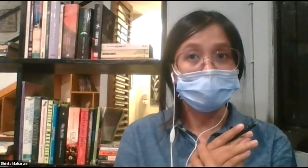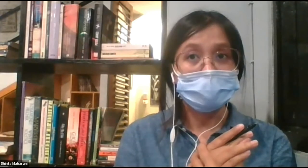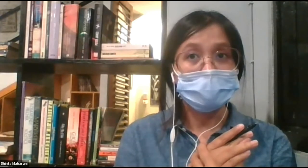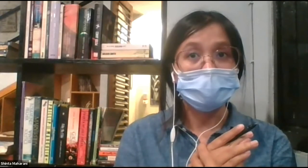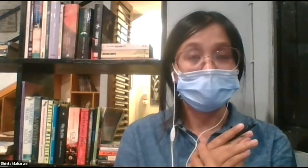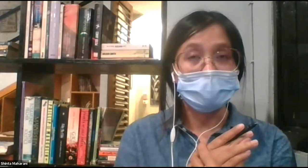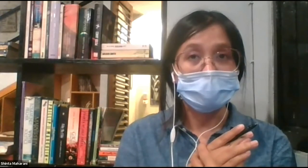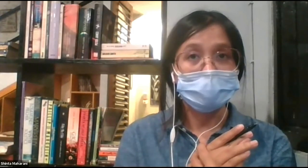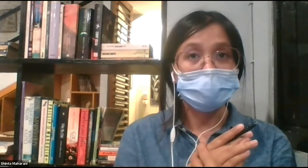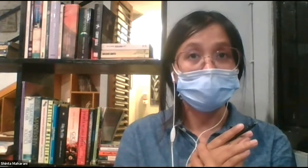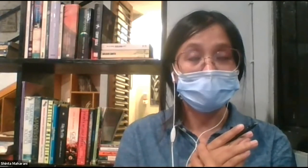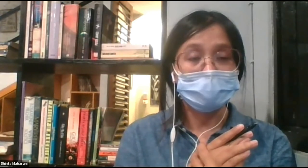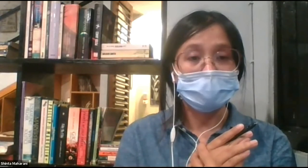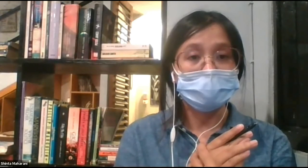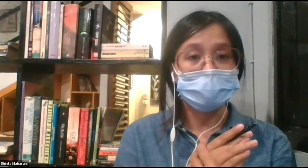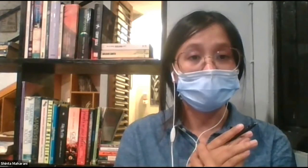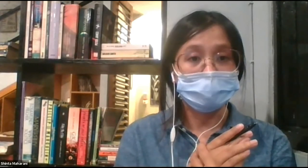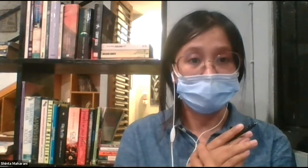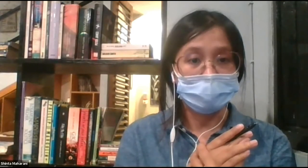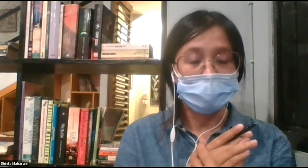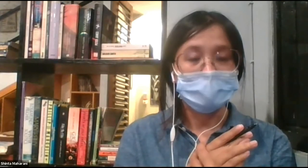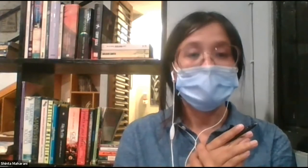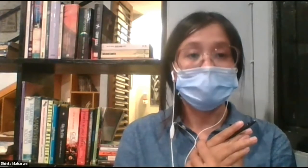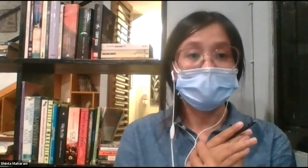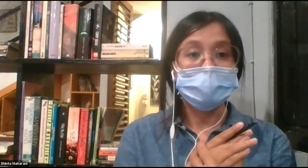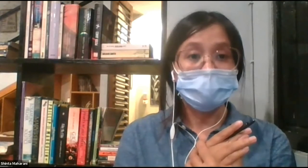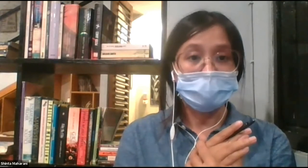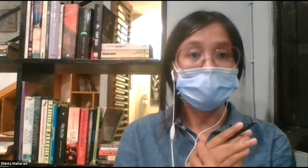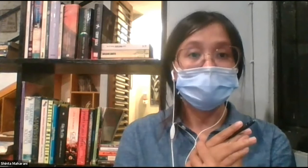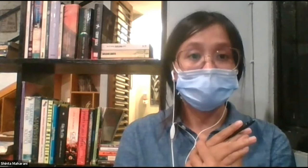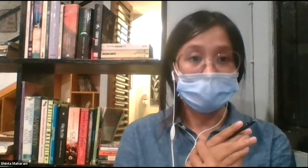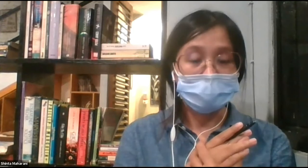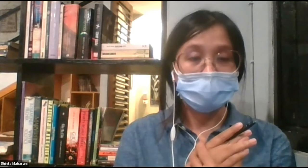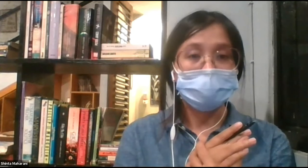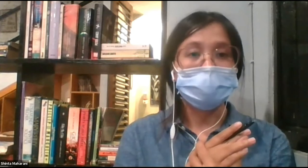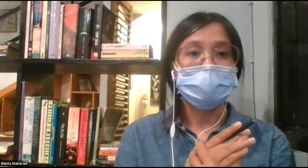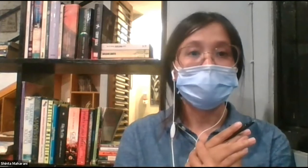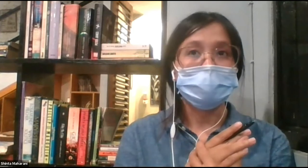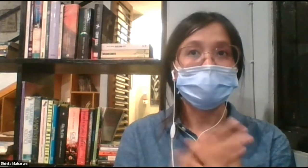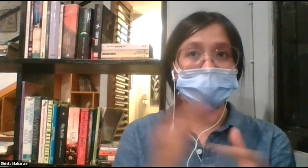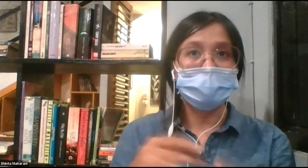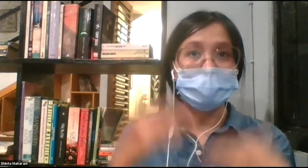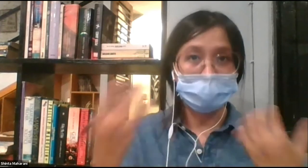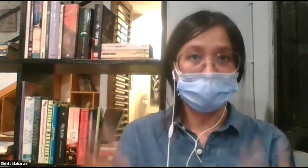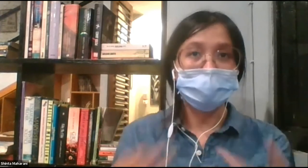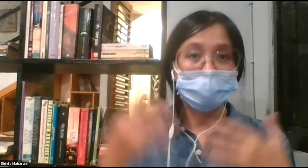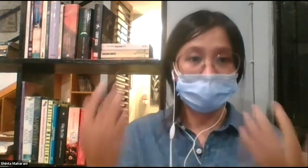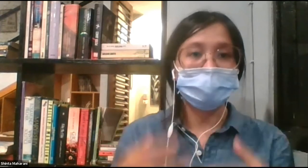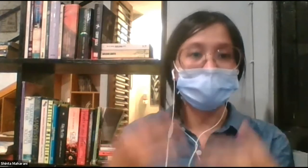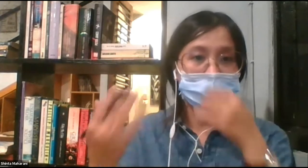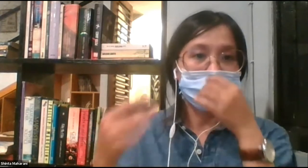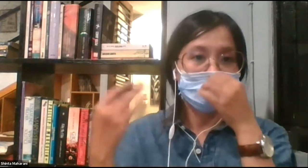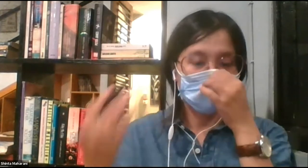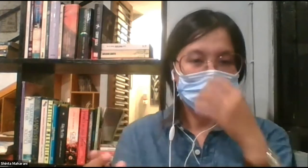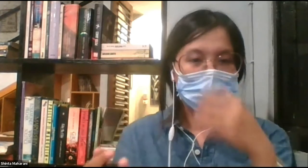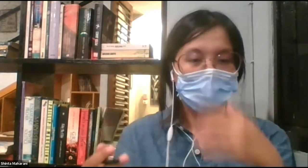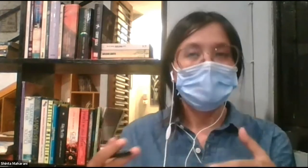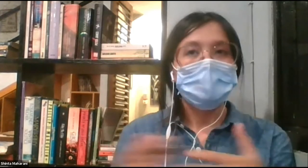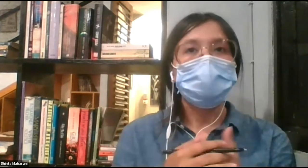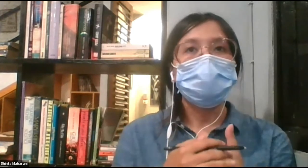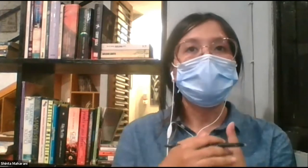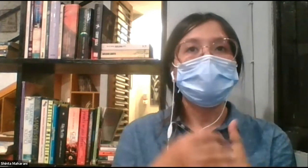kan fokusnya adalah isu-isu tentang difabel. Nah, bagaimana membuat banyak kalangan publik pada